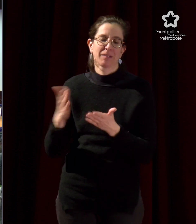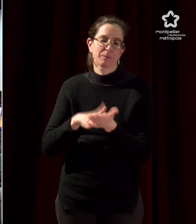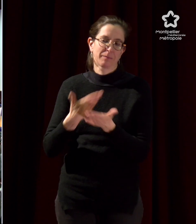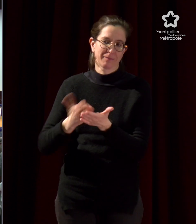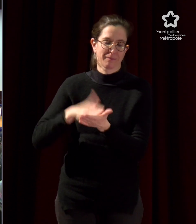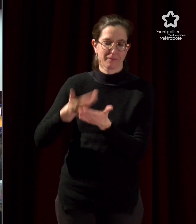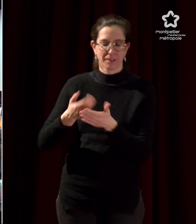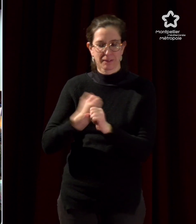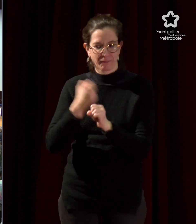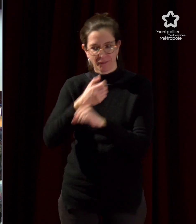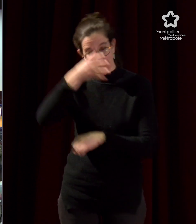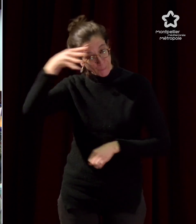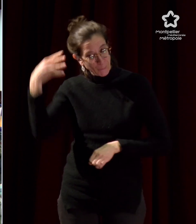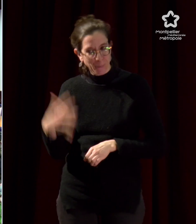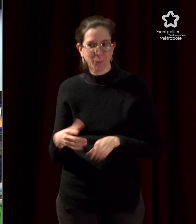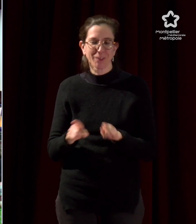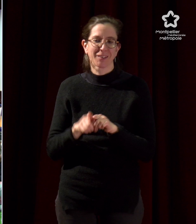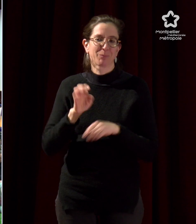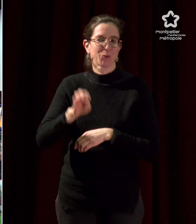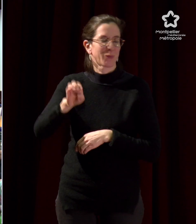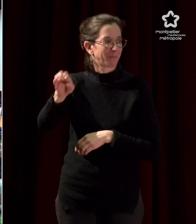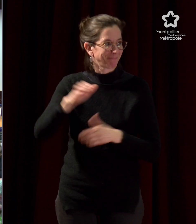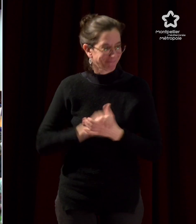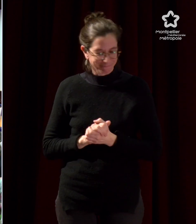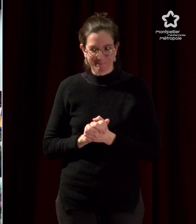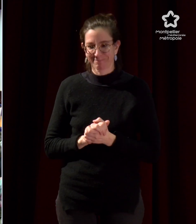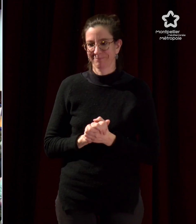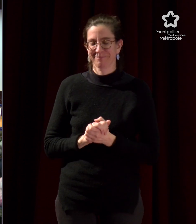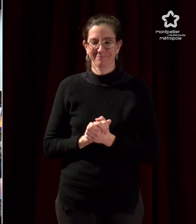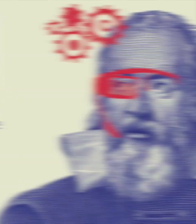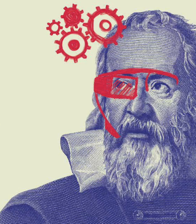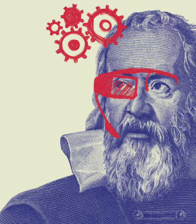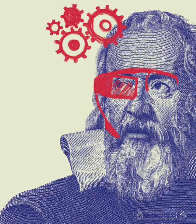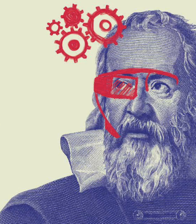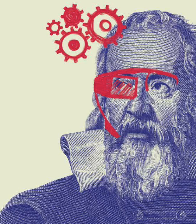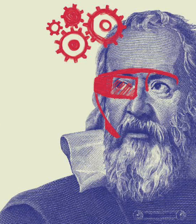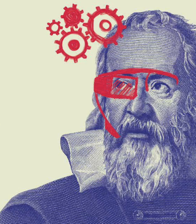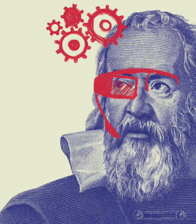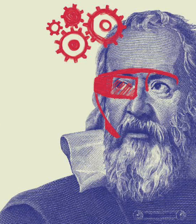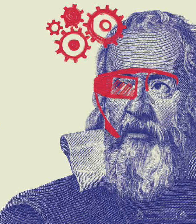sur la planche aussi chaque mercredi pour effectuer l'interprétariat en langue des signes.